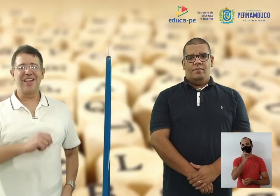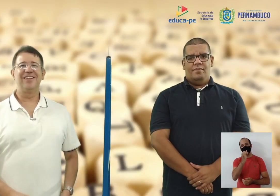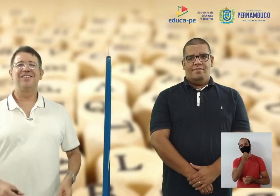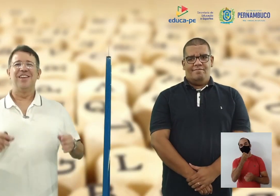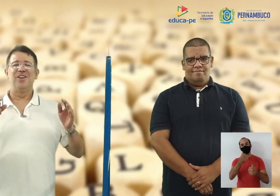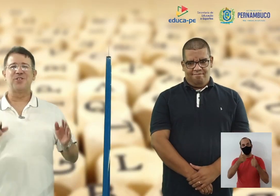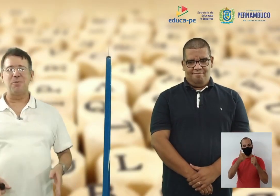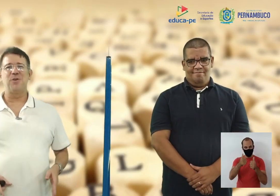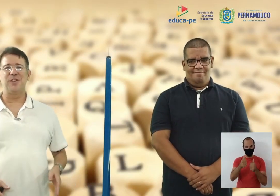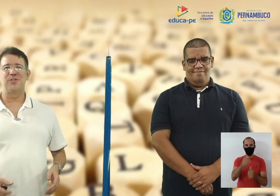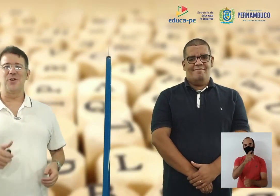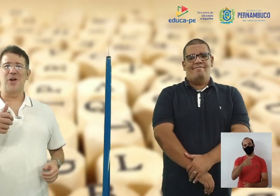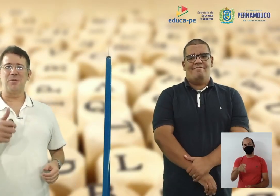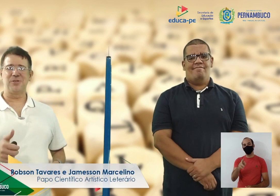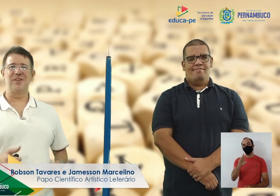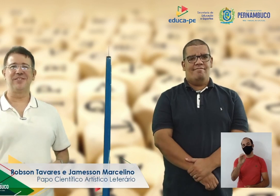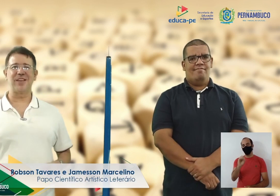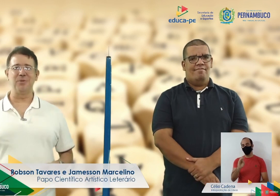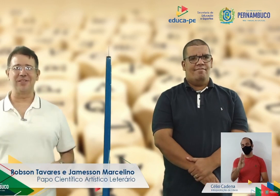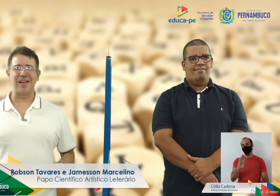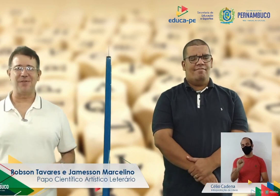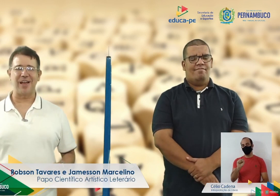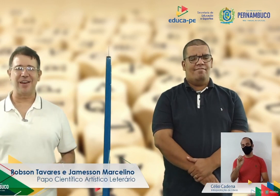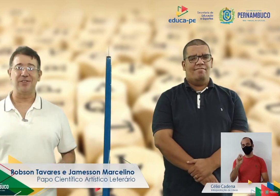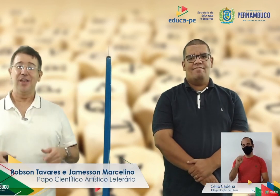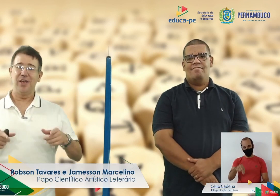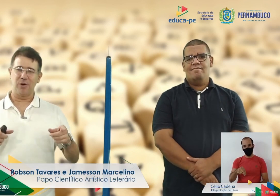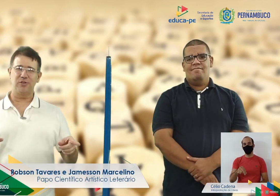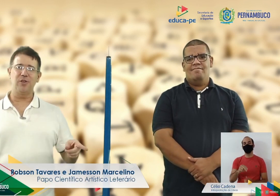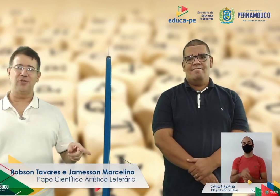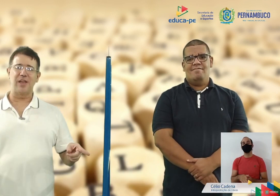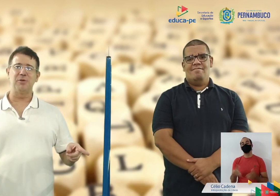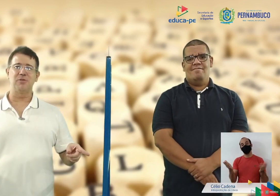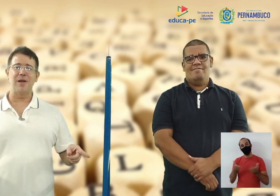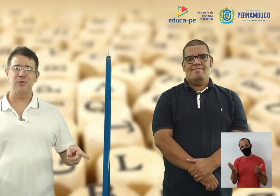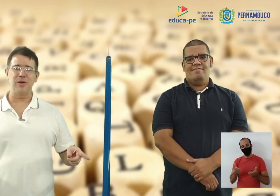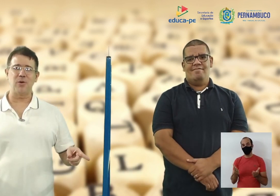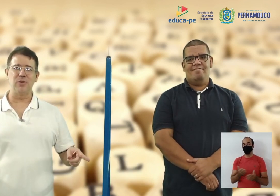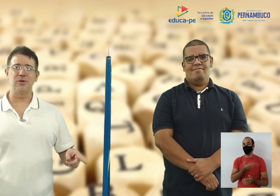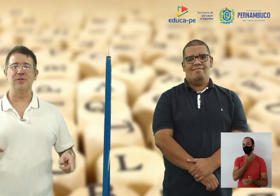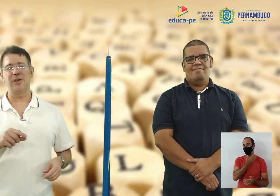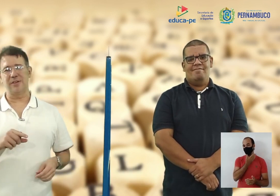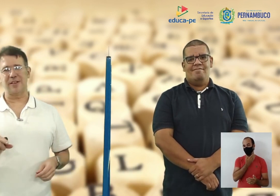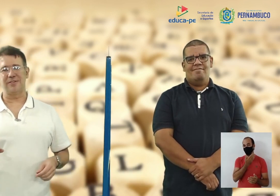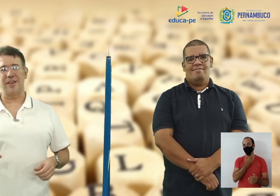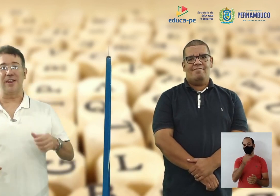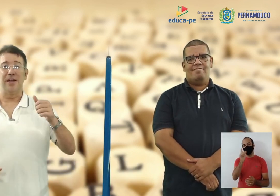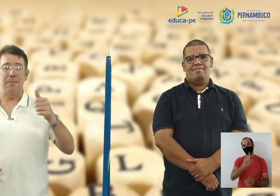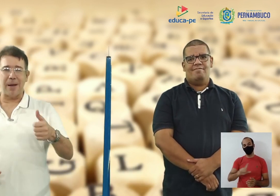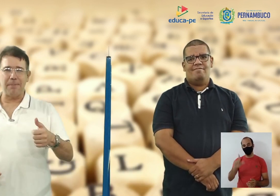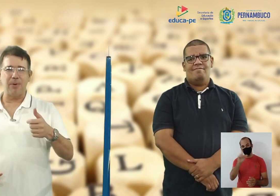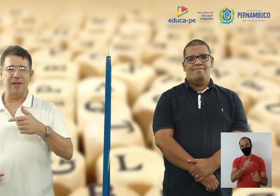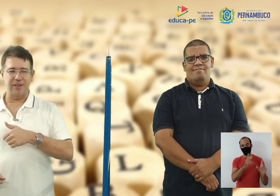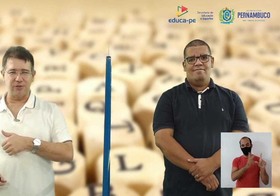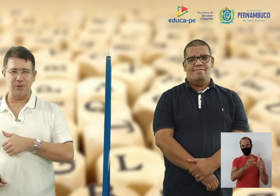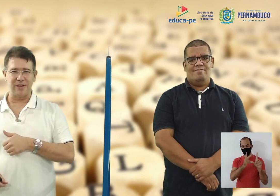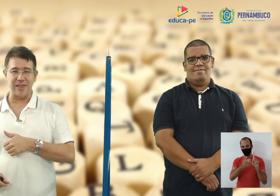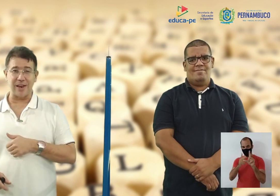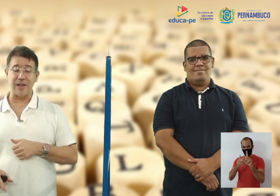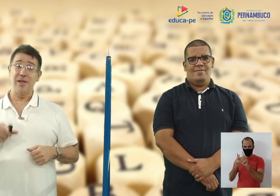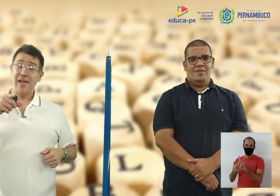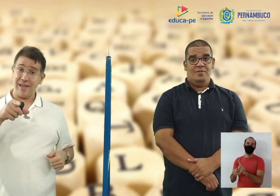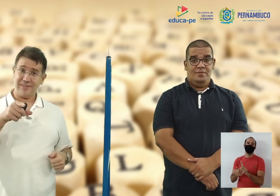Olá, estudantes! Eu sou o professor Robson Anselmo Tavares e hoje nós temos mais um encontro da nossa série Papo